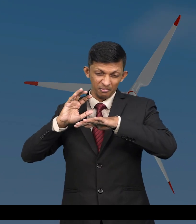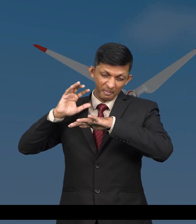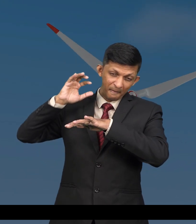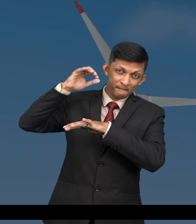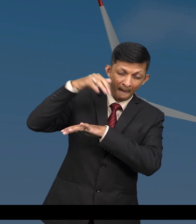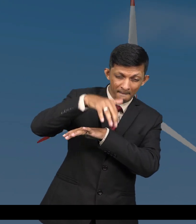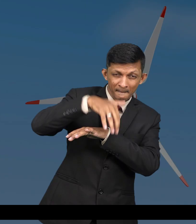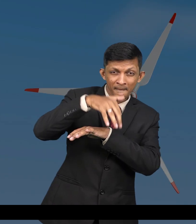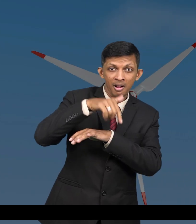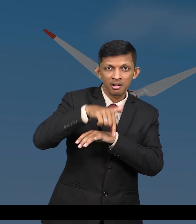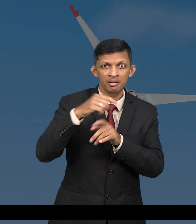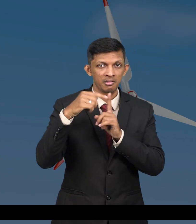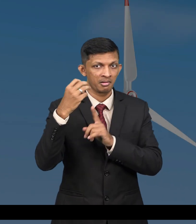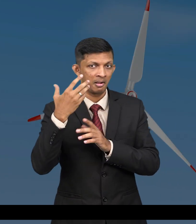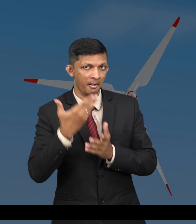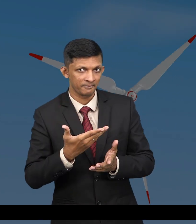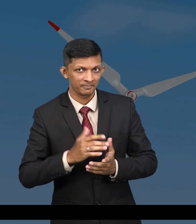அணை,